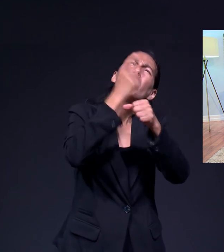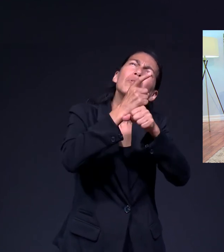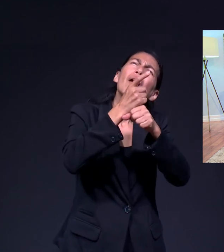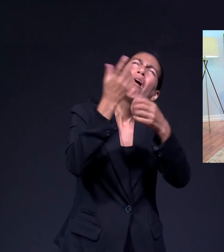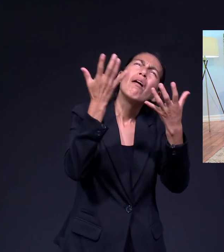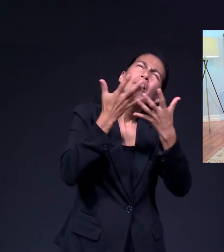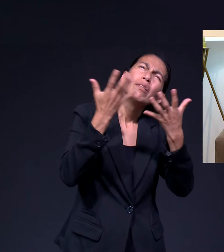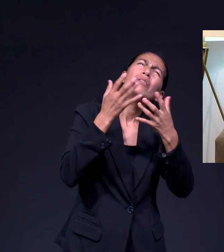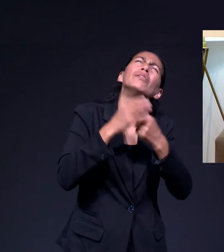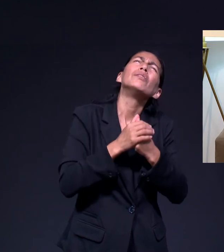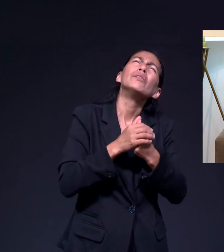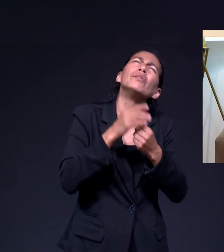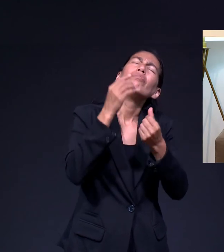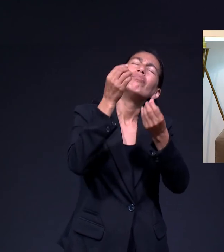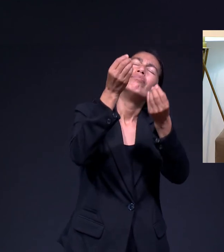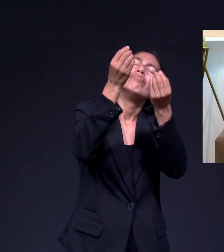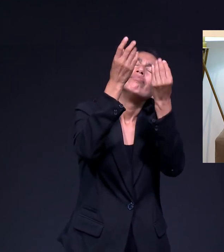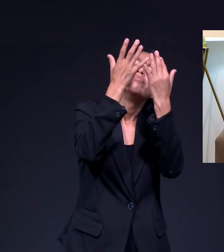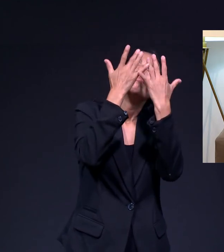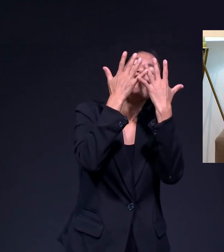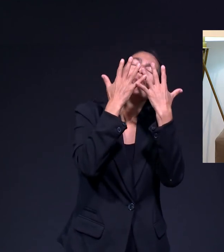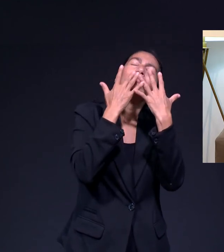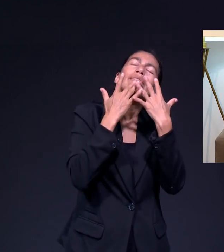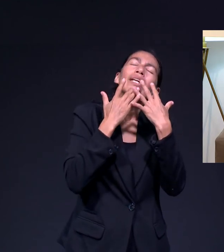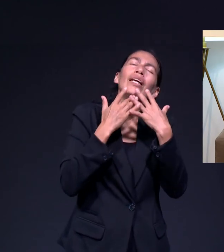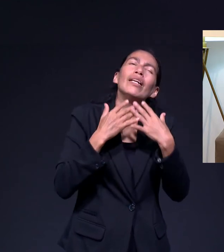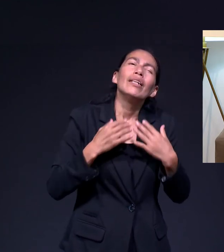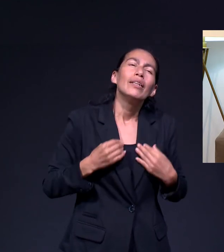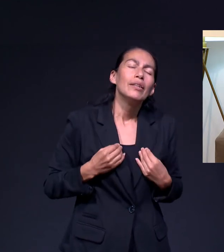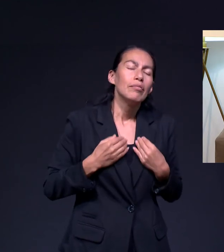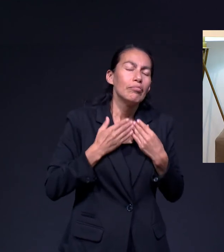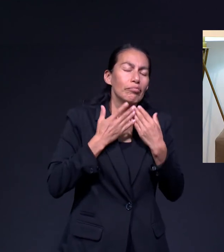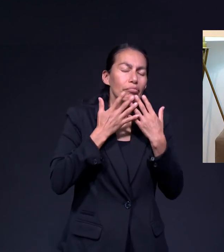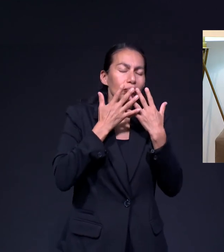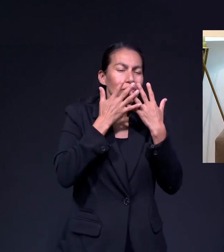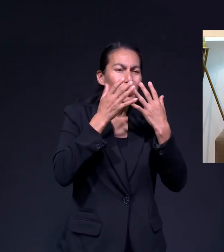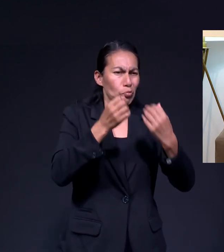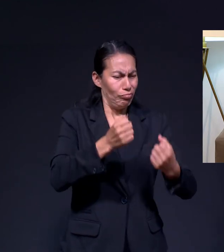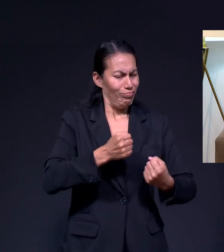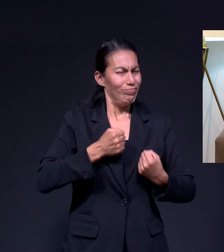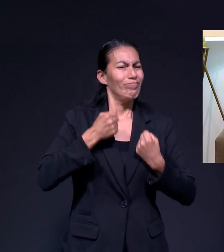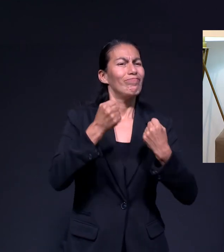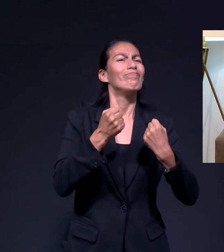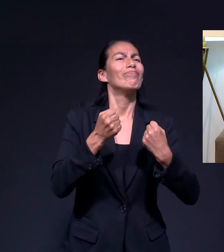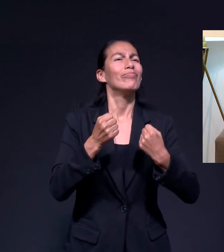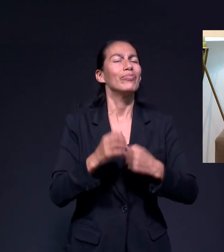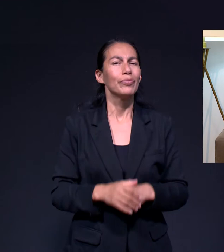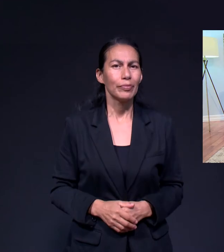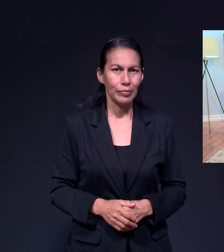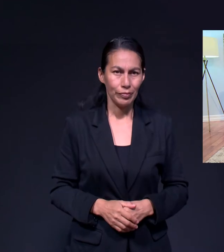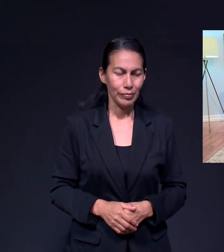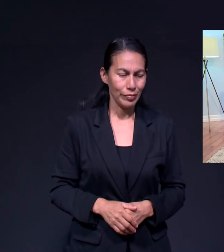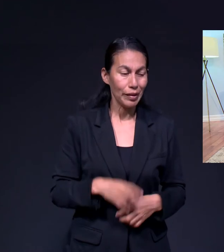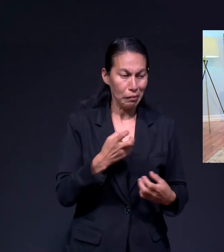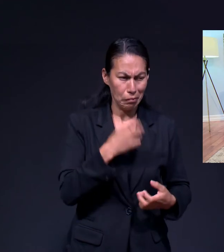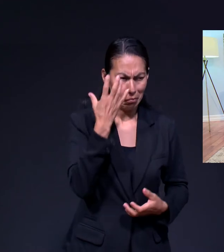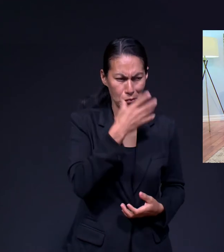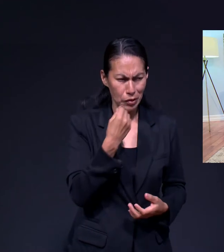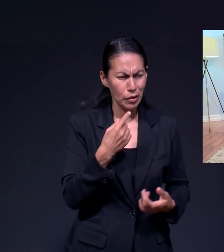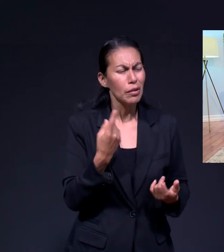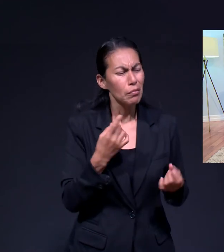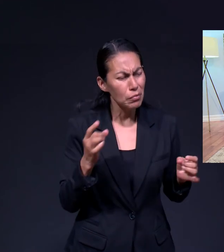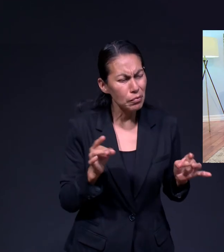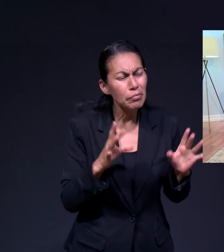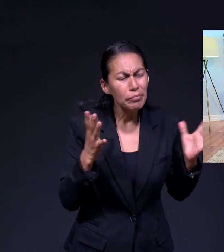exactamente lo que dios pide de nosotros y hacemos fuerza para vivir como un respiro no y qué pasó